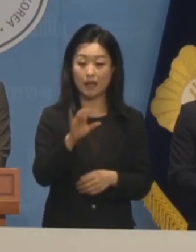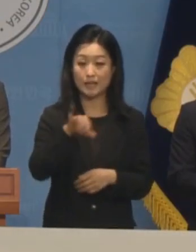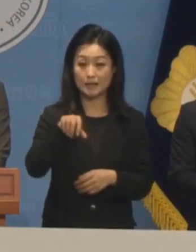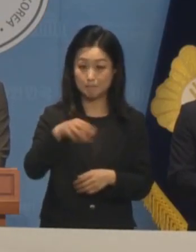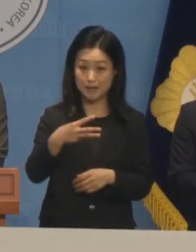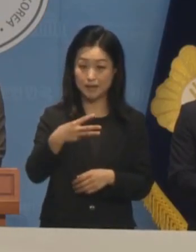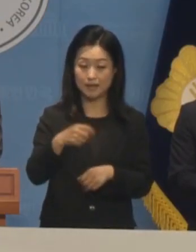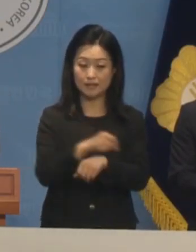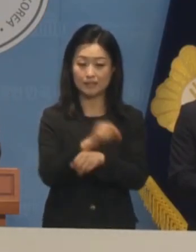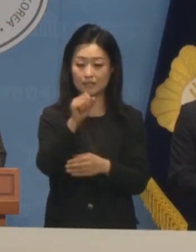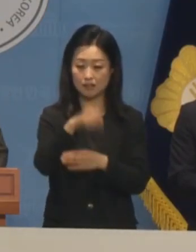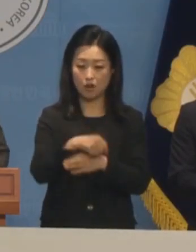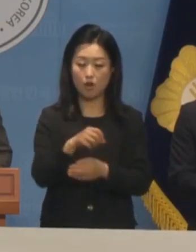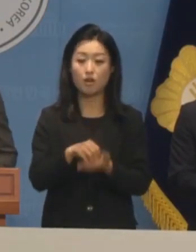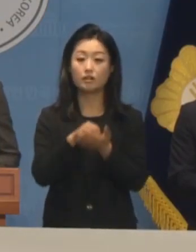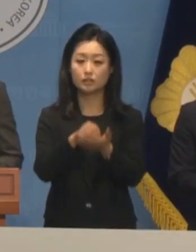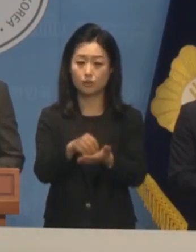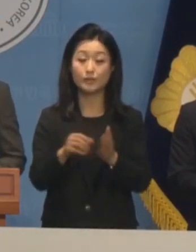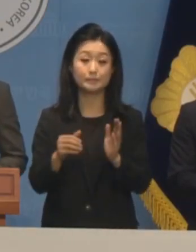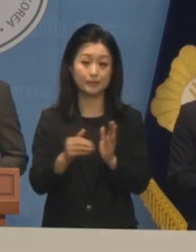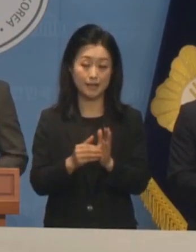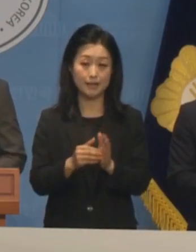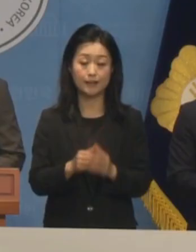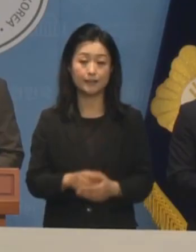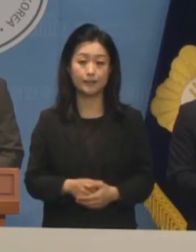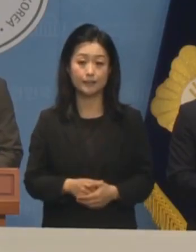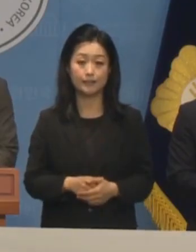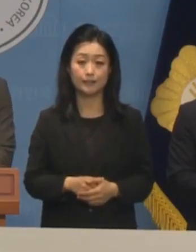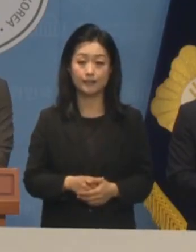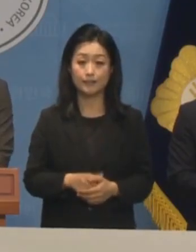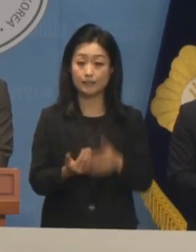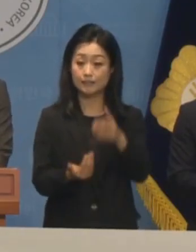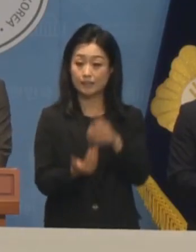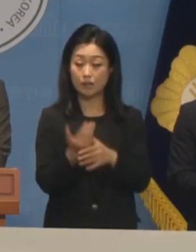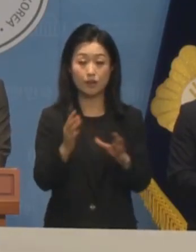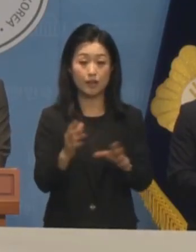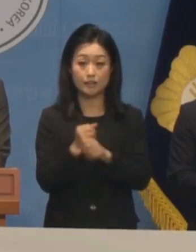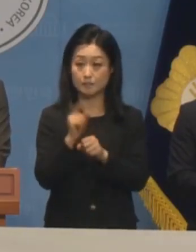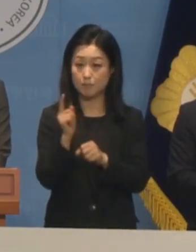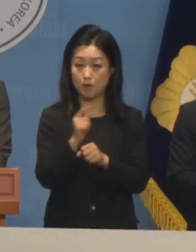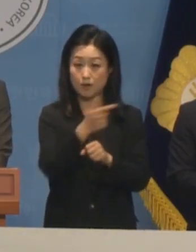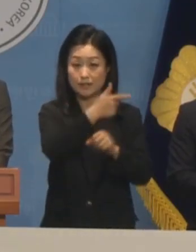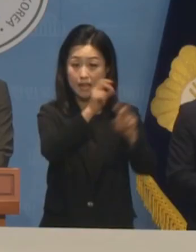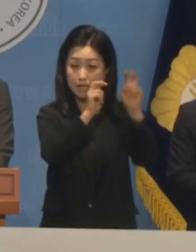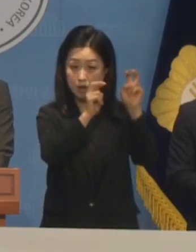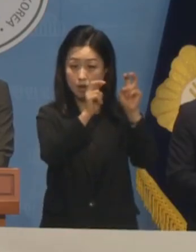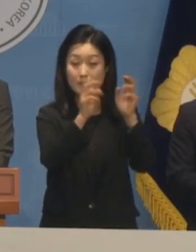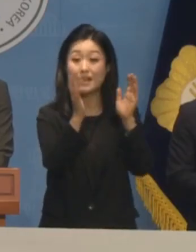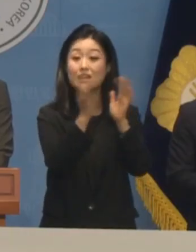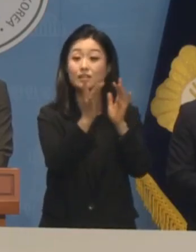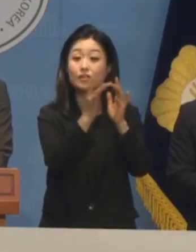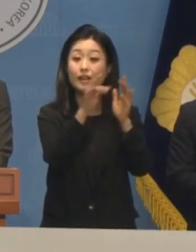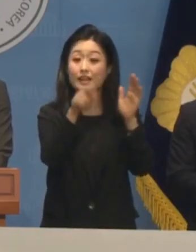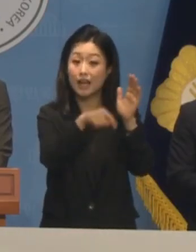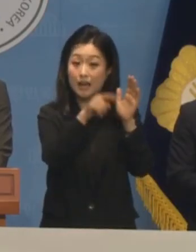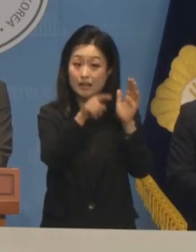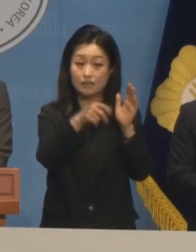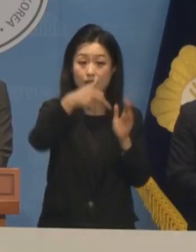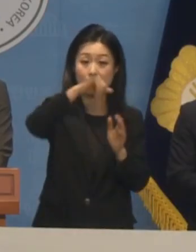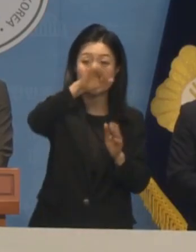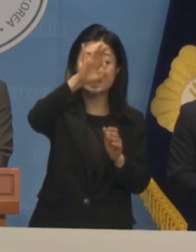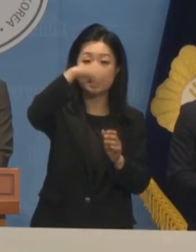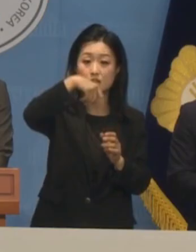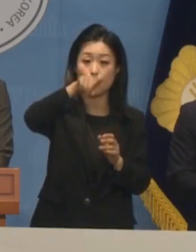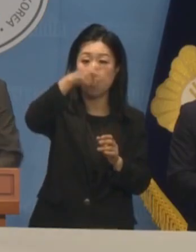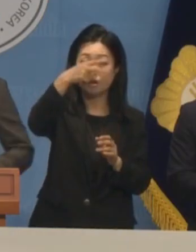상표를 특허청에 등록 완료도 하였습니다. 이 사건의 핵심은 대기업이 온라인 시장에서 키워드를